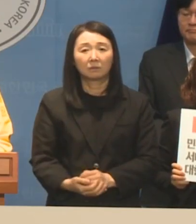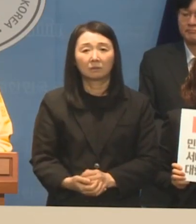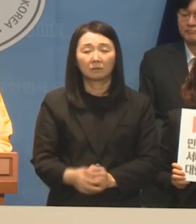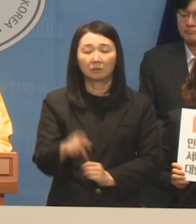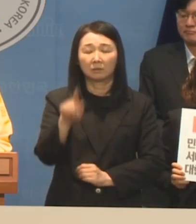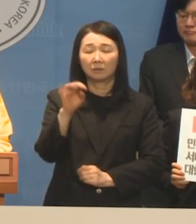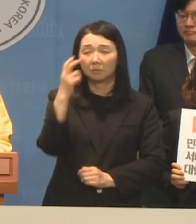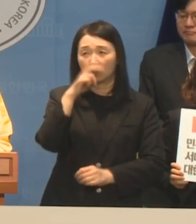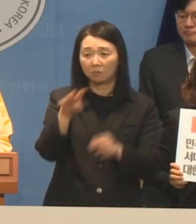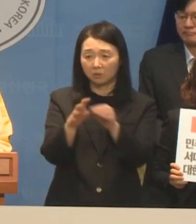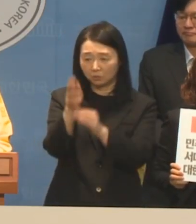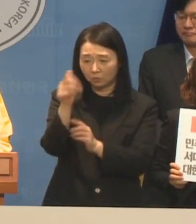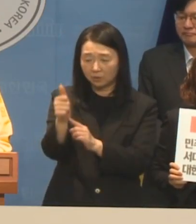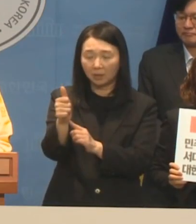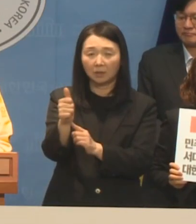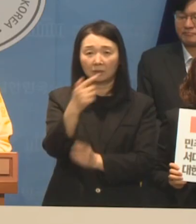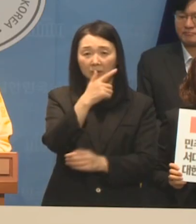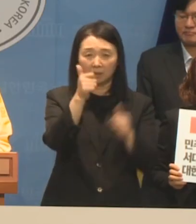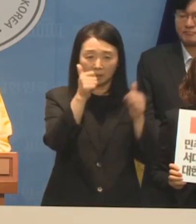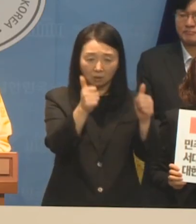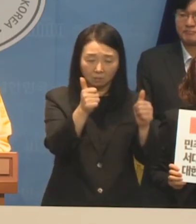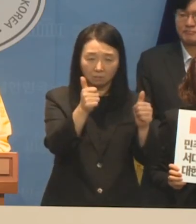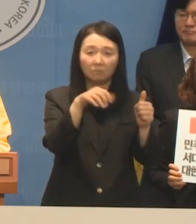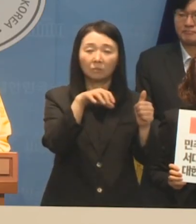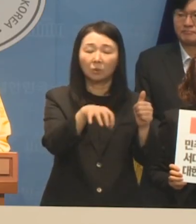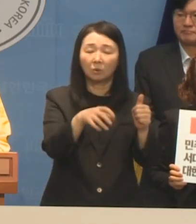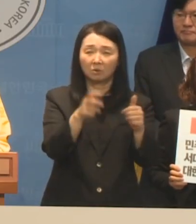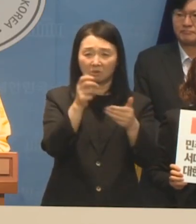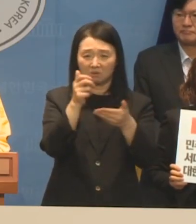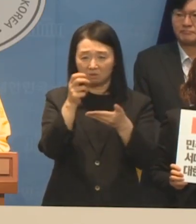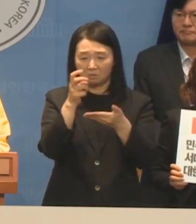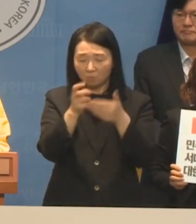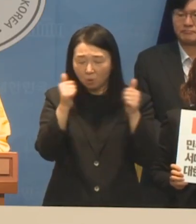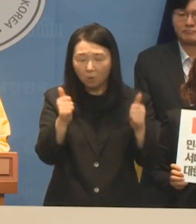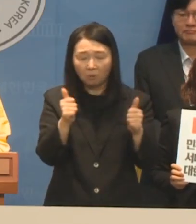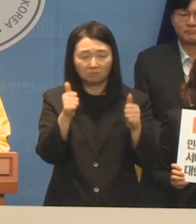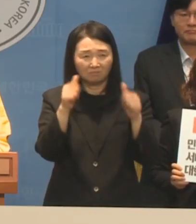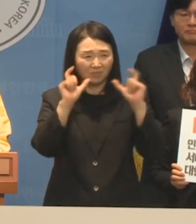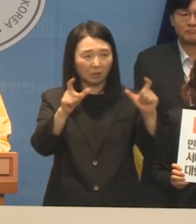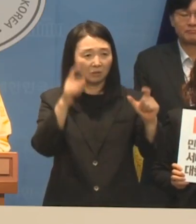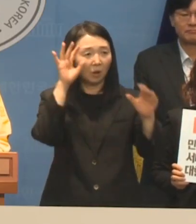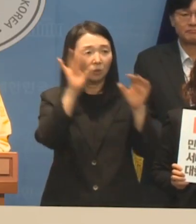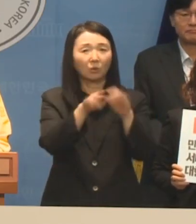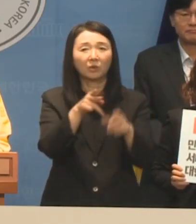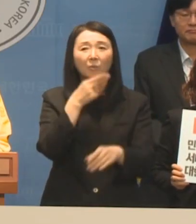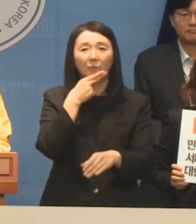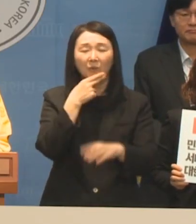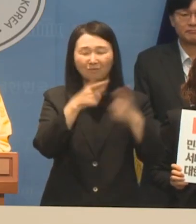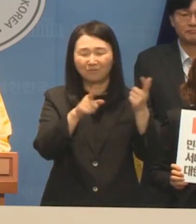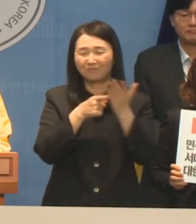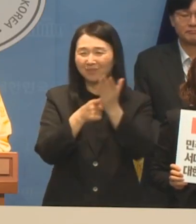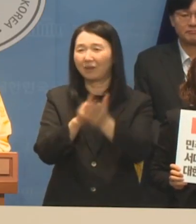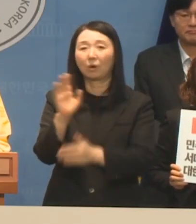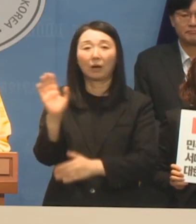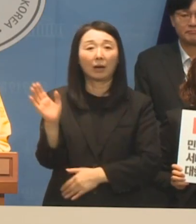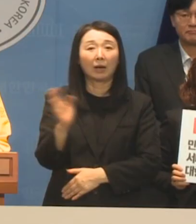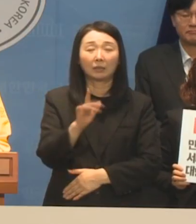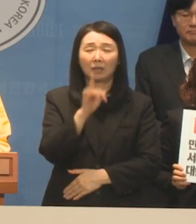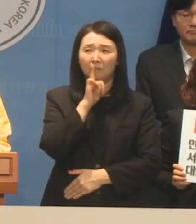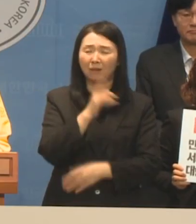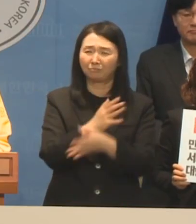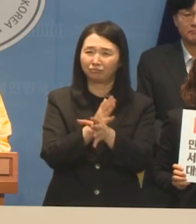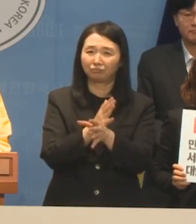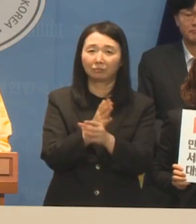심우정 검찰총장과 대검은 법원의 결정에 동의하지 않는다면서도 즉시 항고는 하지 않겠다 말장난을